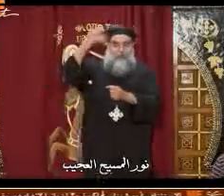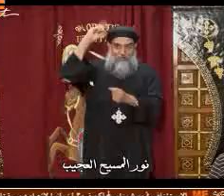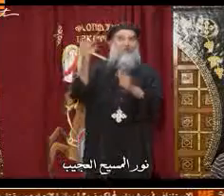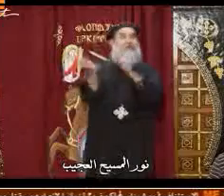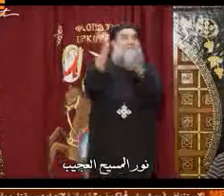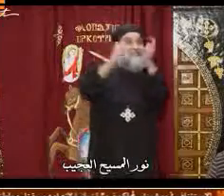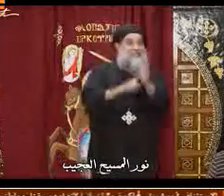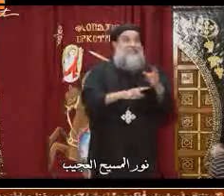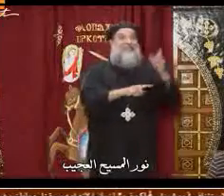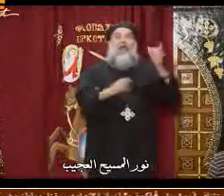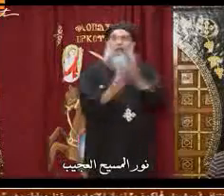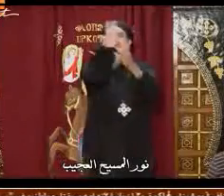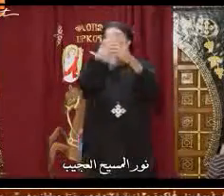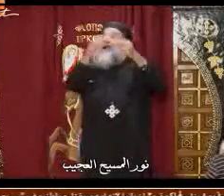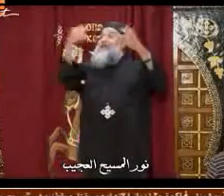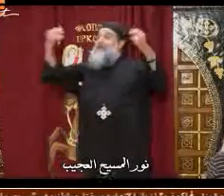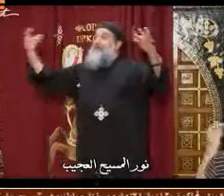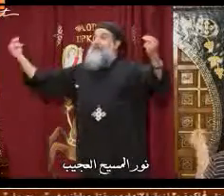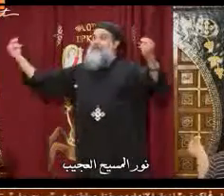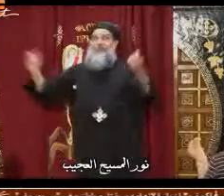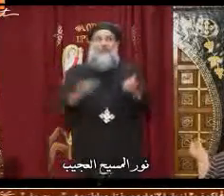نور المسيح العجيب،